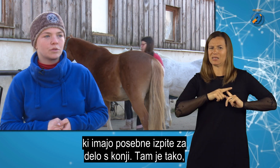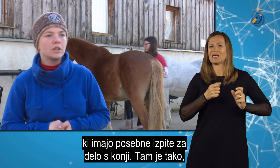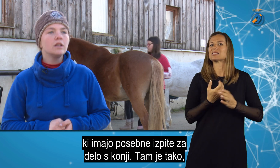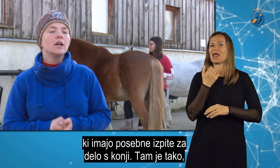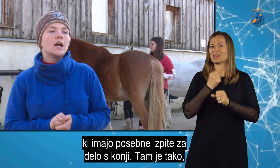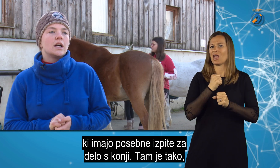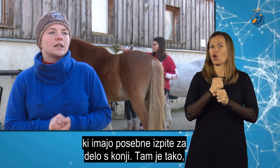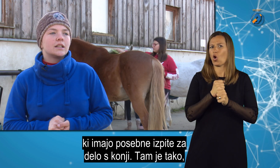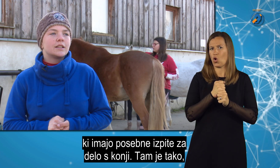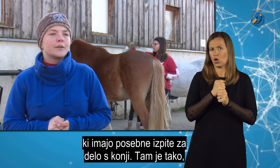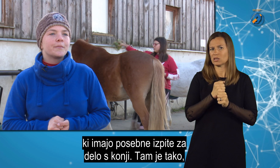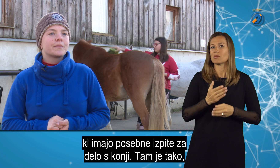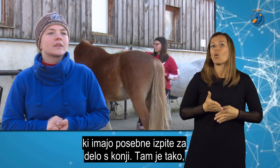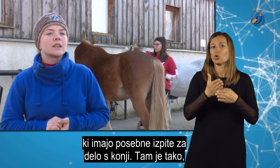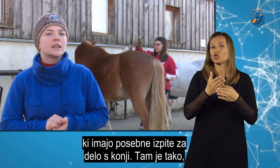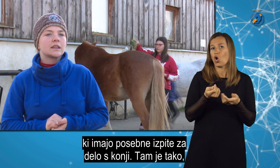pomočjo konja.